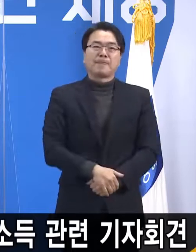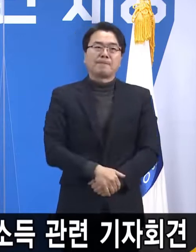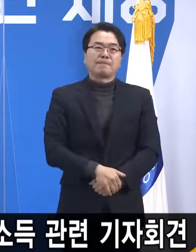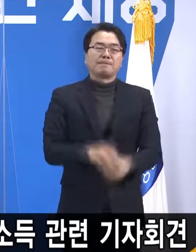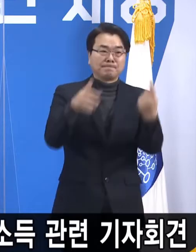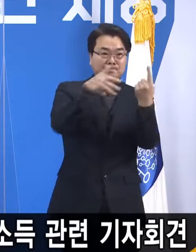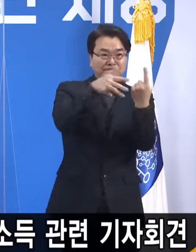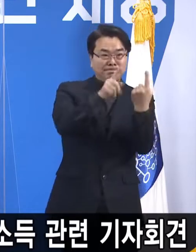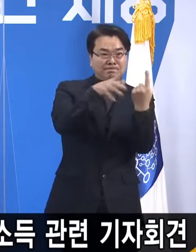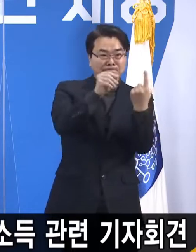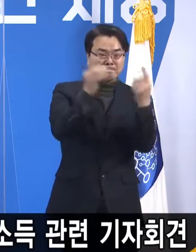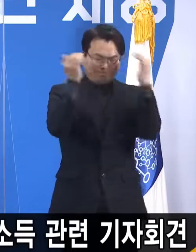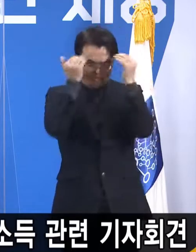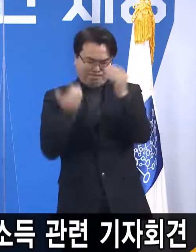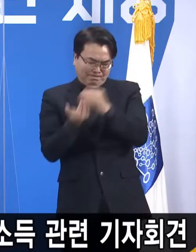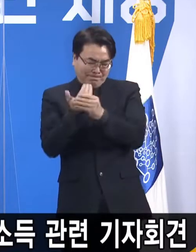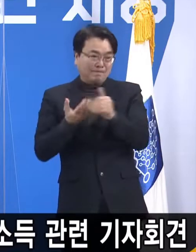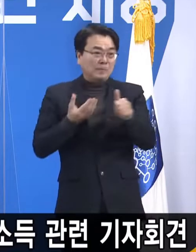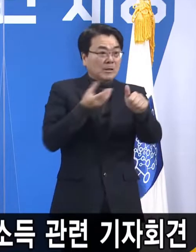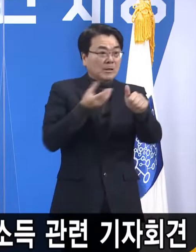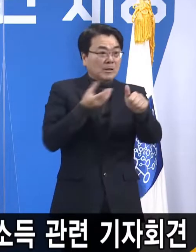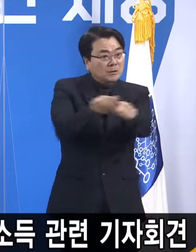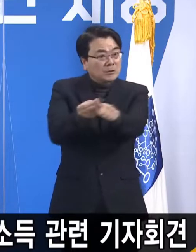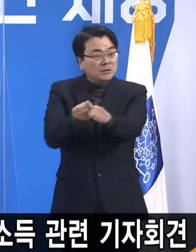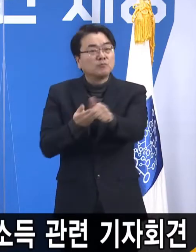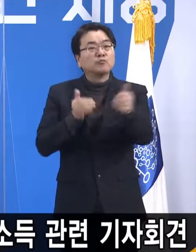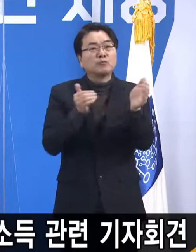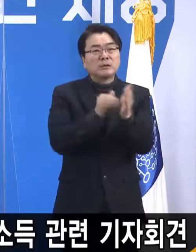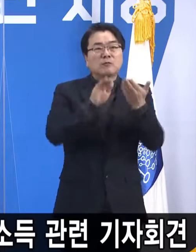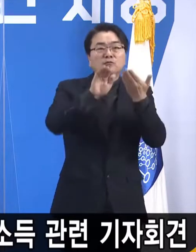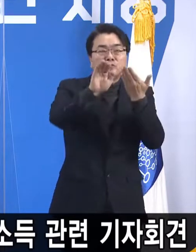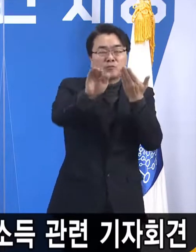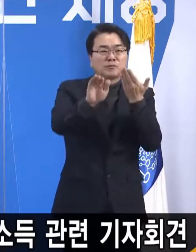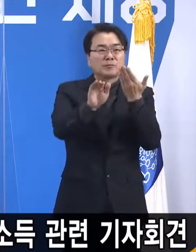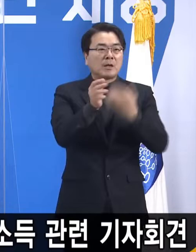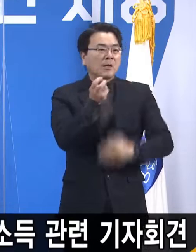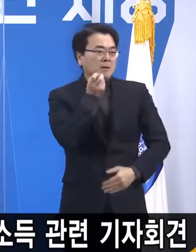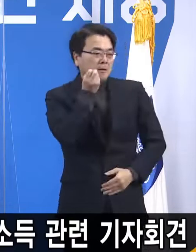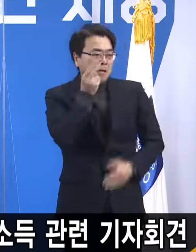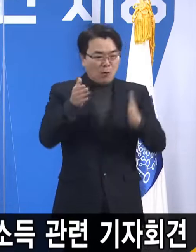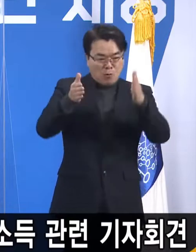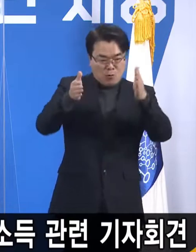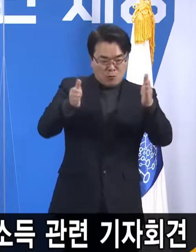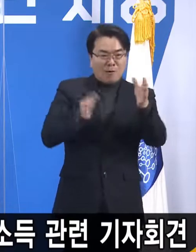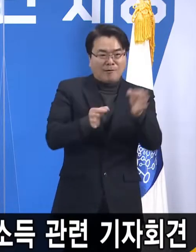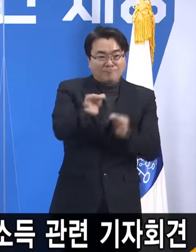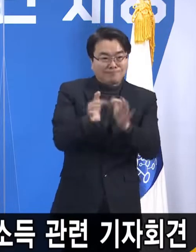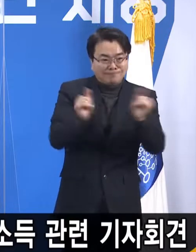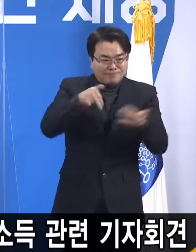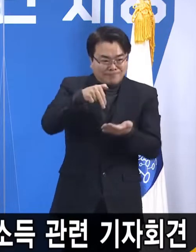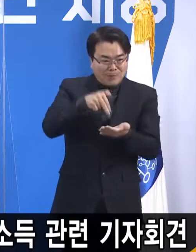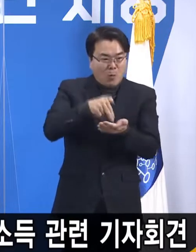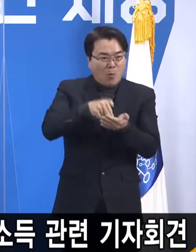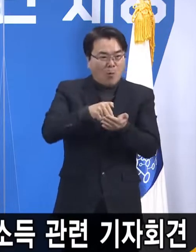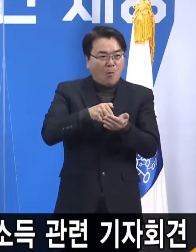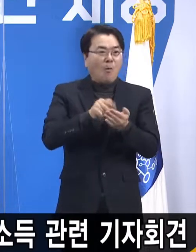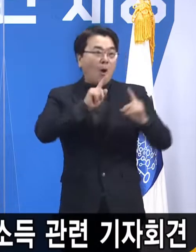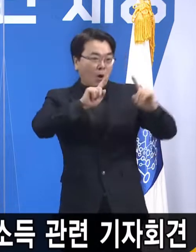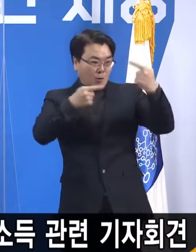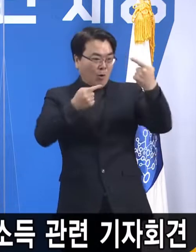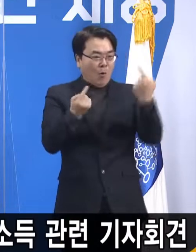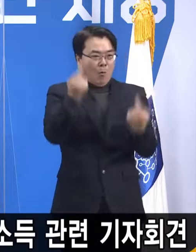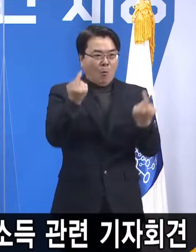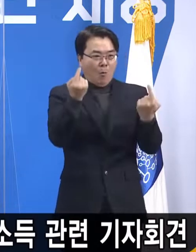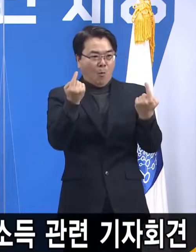1차 재난지원금 지급 후 2개월 이상 우리 지역의 소상공인들께서는 명절 대목 이상의